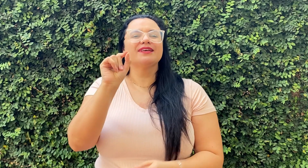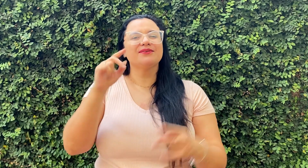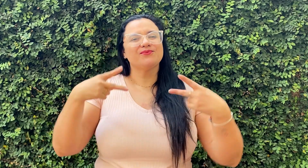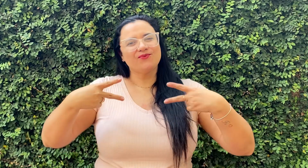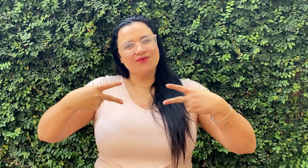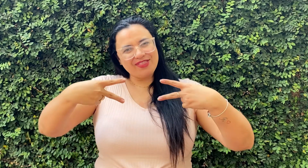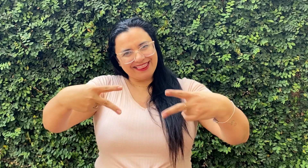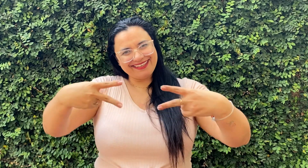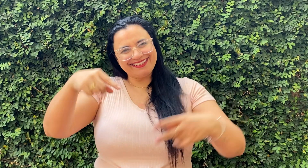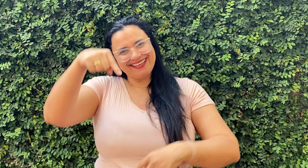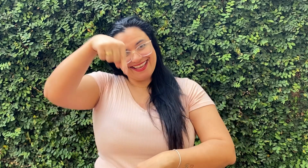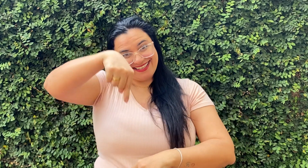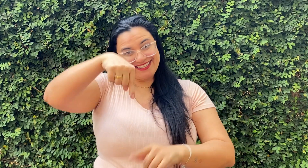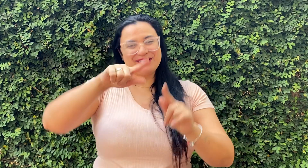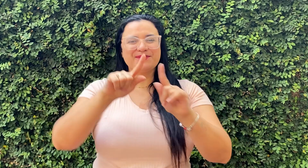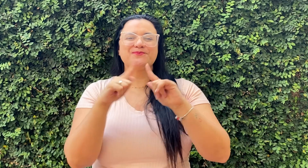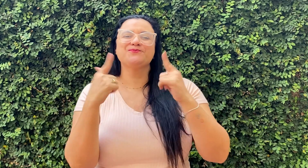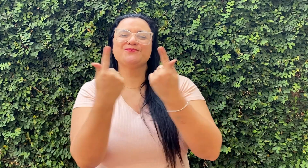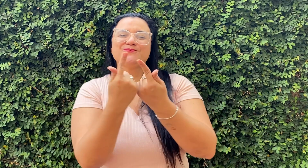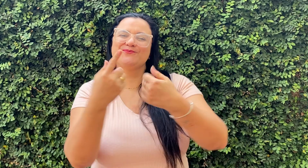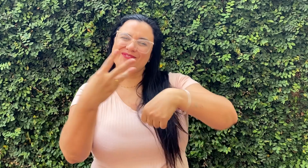Lembra que o link da aula vai ser postado no grupo do